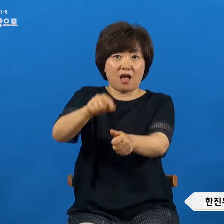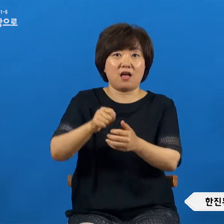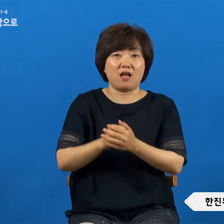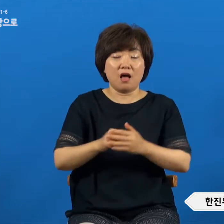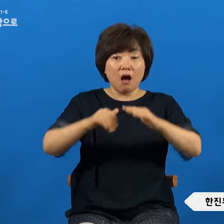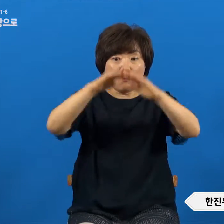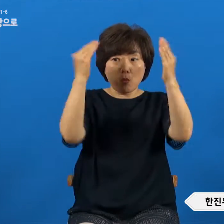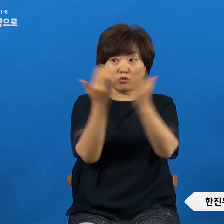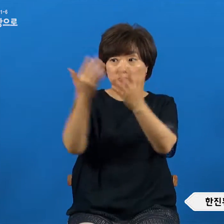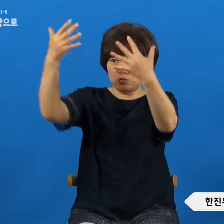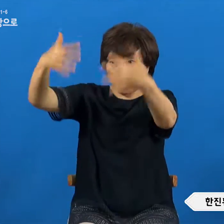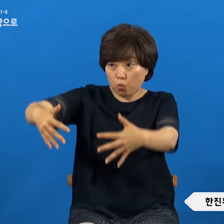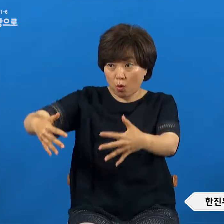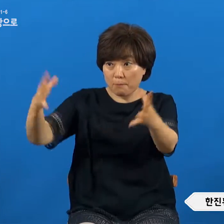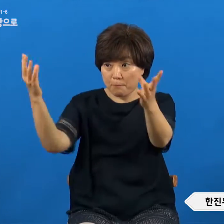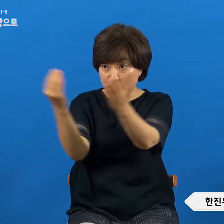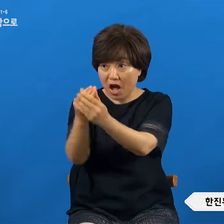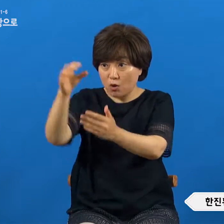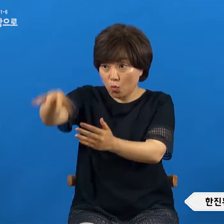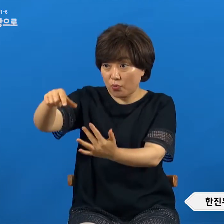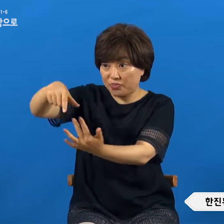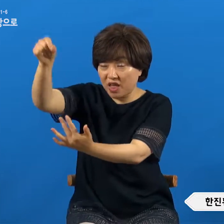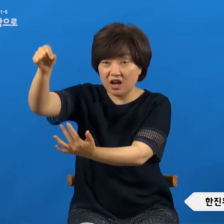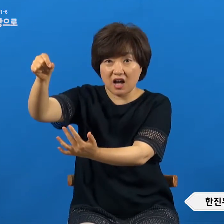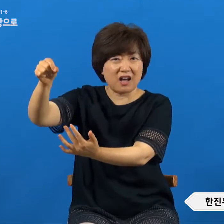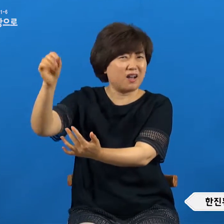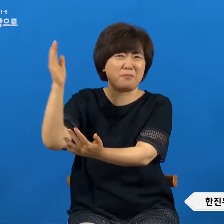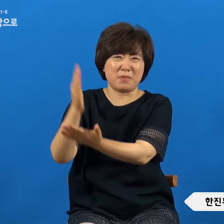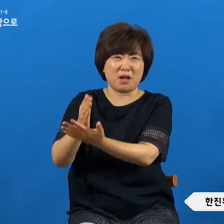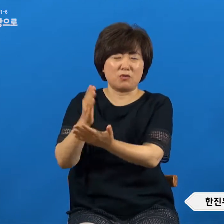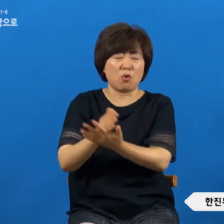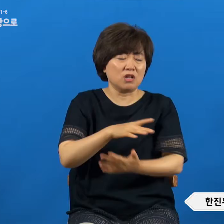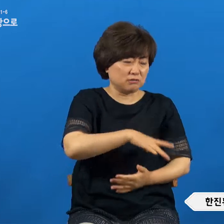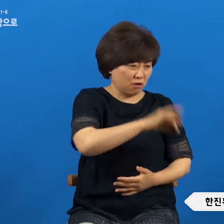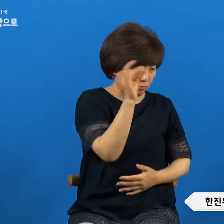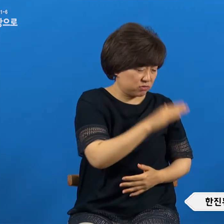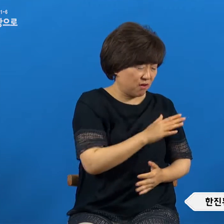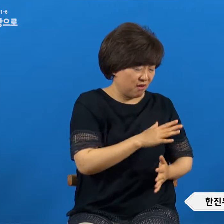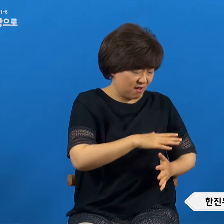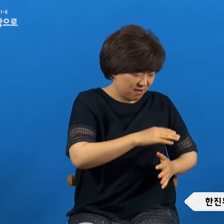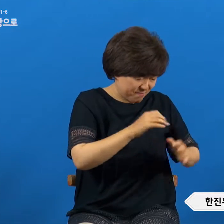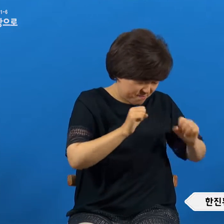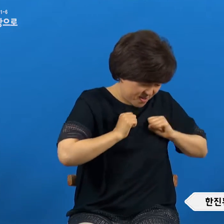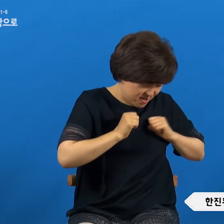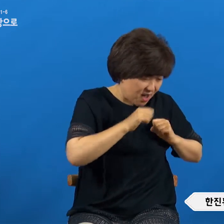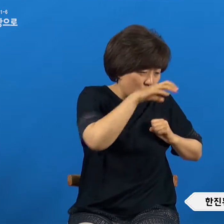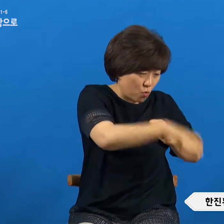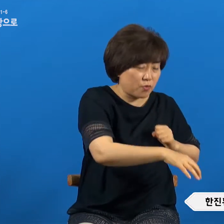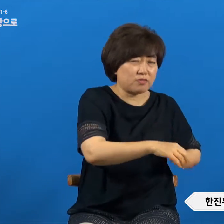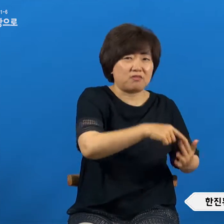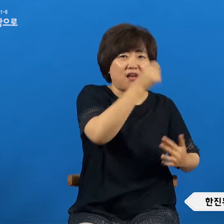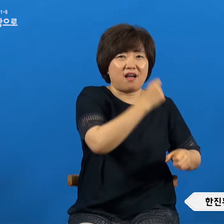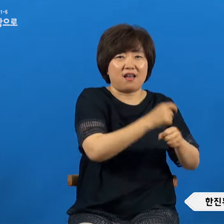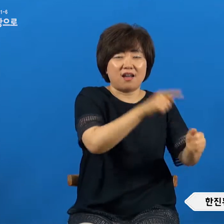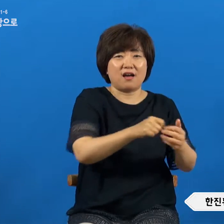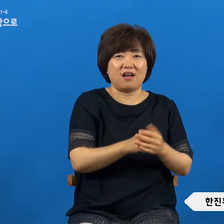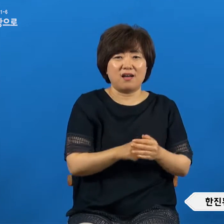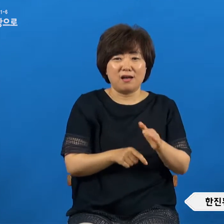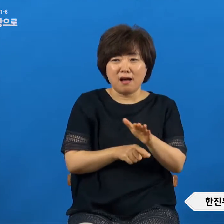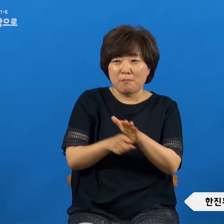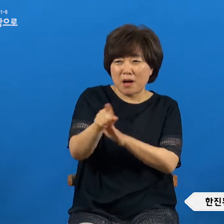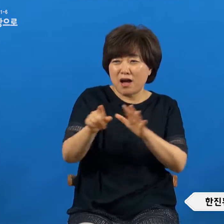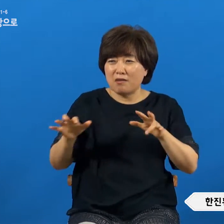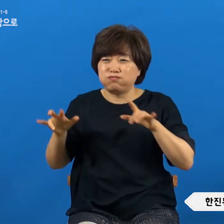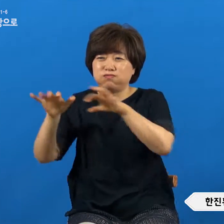모든 것이 갖추어진 곳을 피하고 처음부터 시작해야 하는 황무지를 택하라. 다섯째, 앞다투어